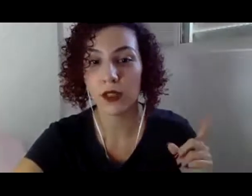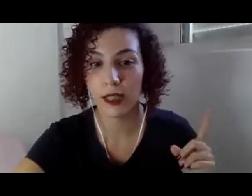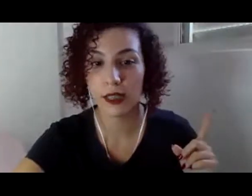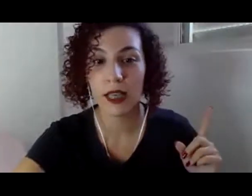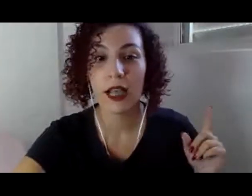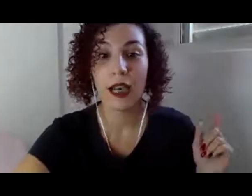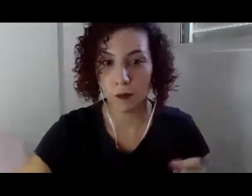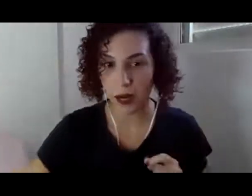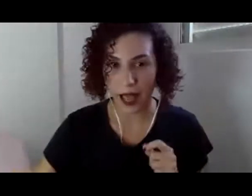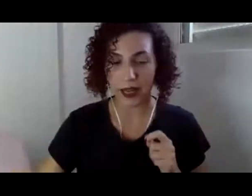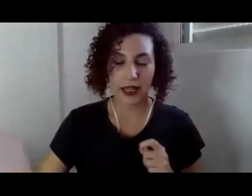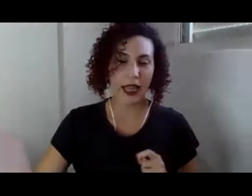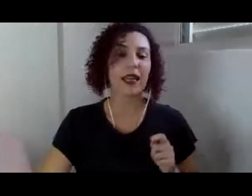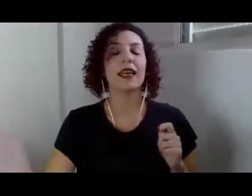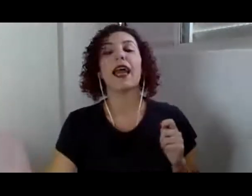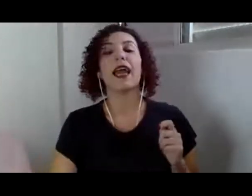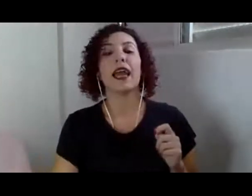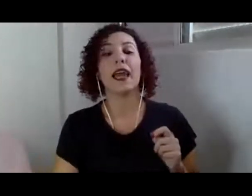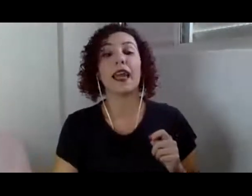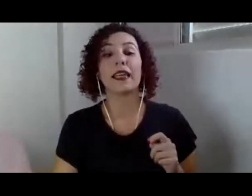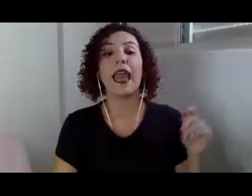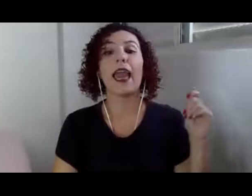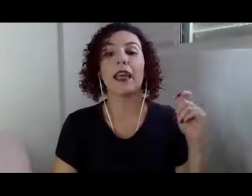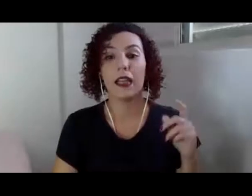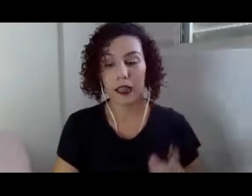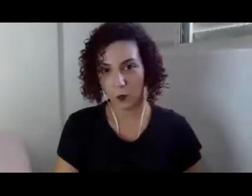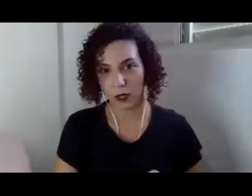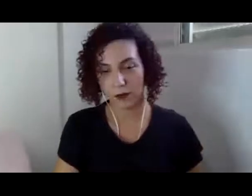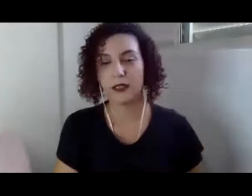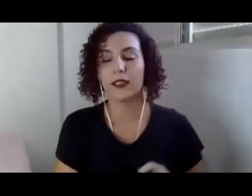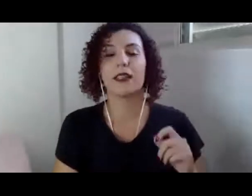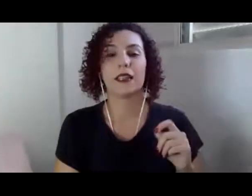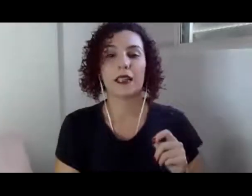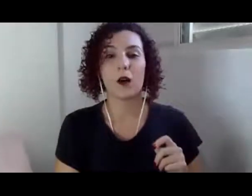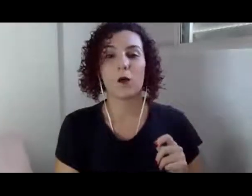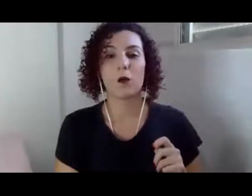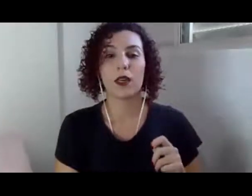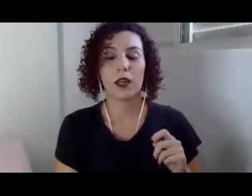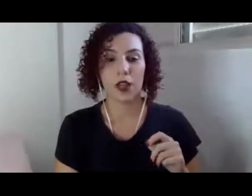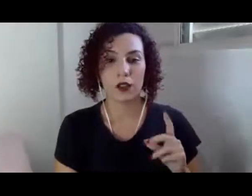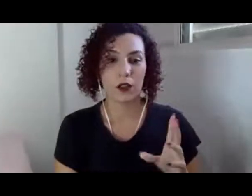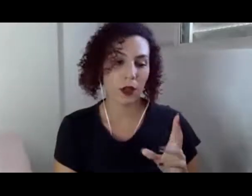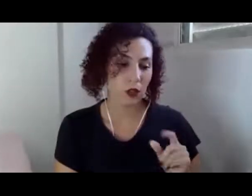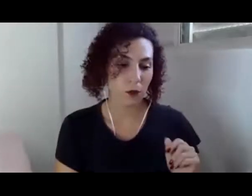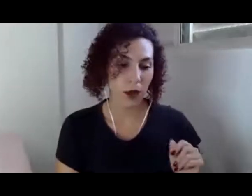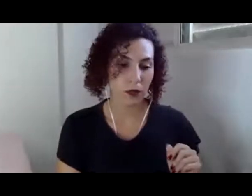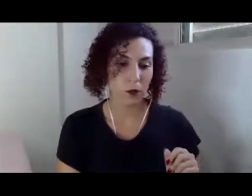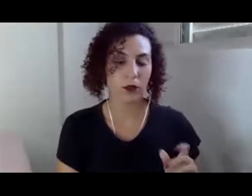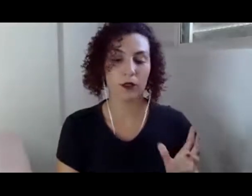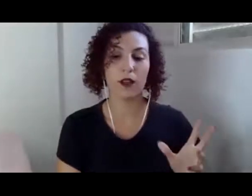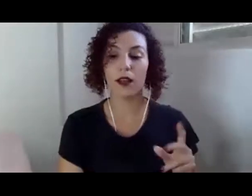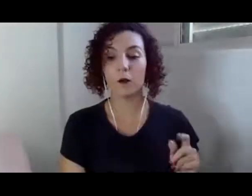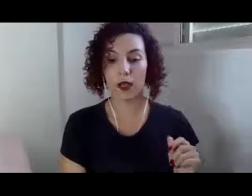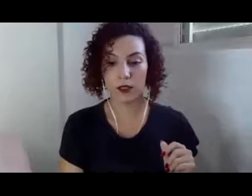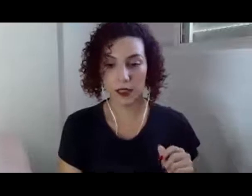para vocês lembrarem, né, que é língua. Então, o que acho que é o que a gente mais